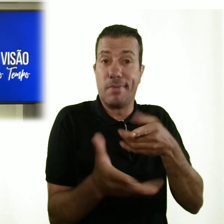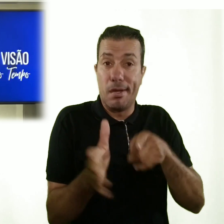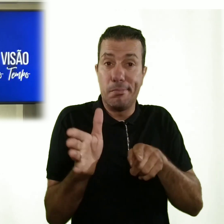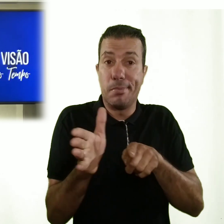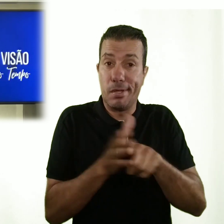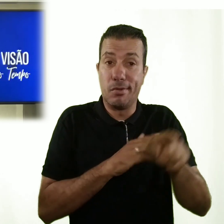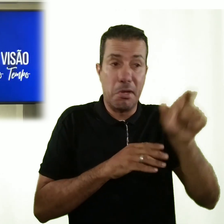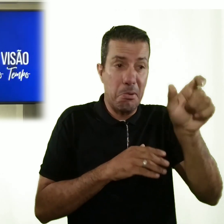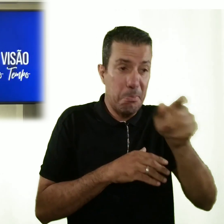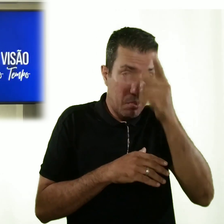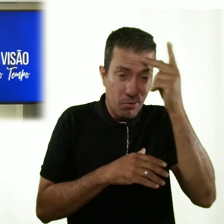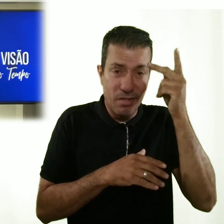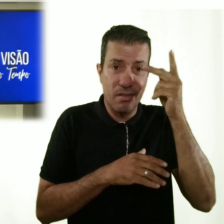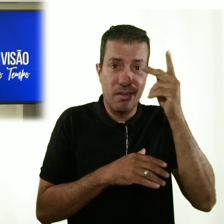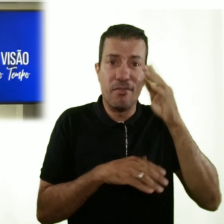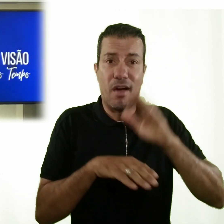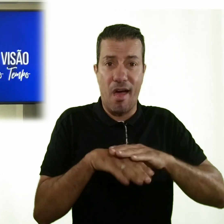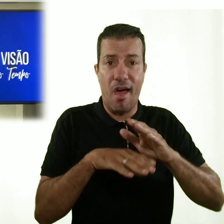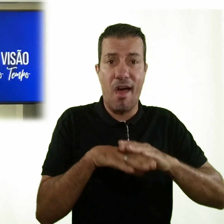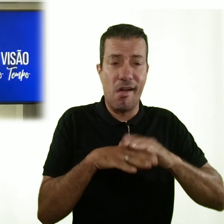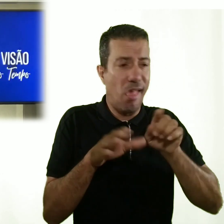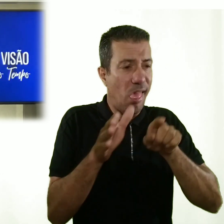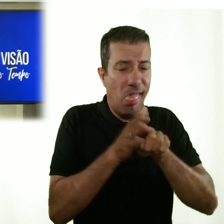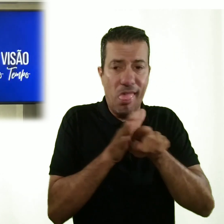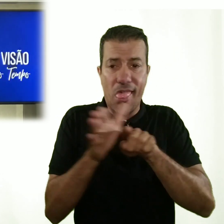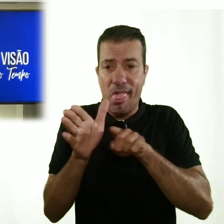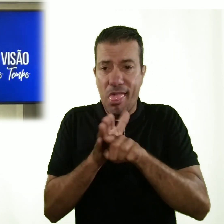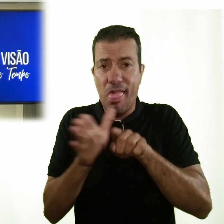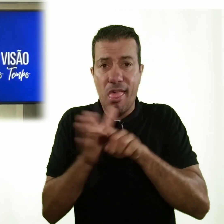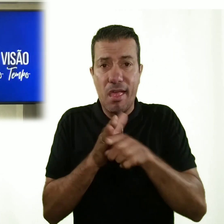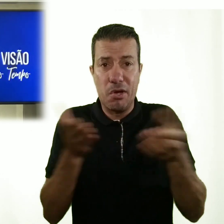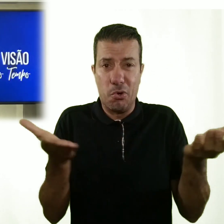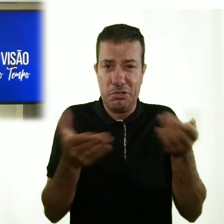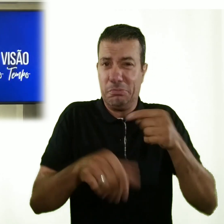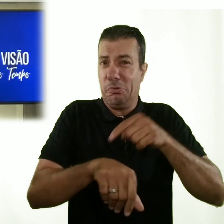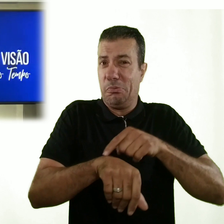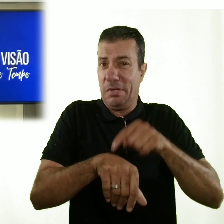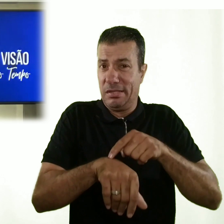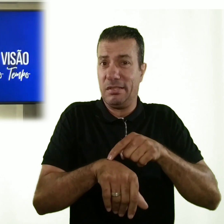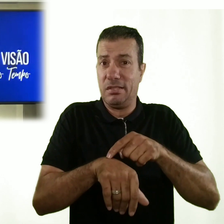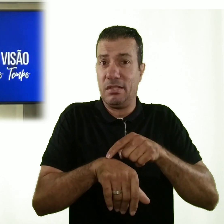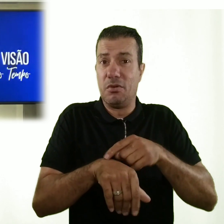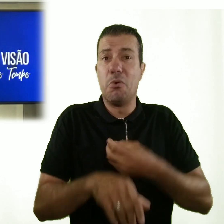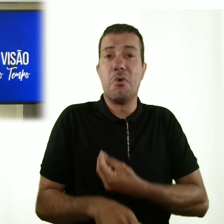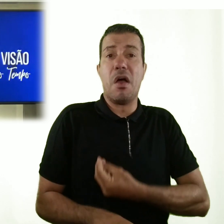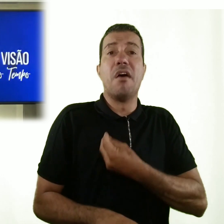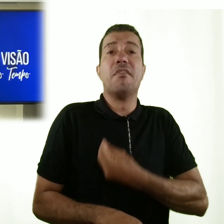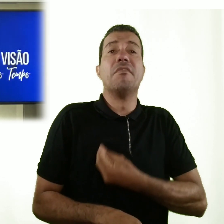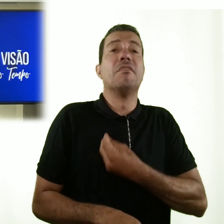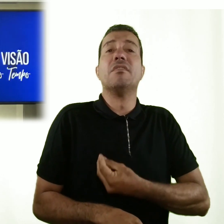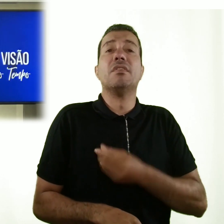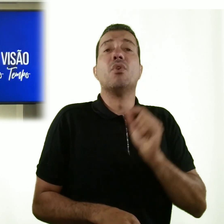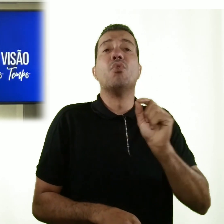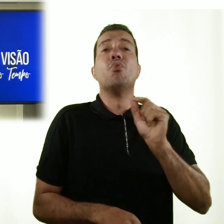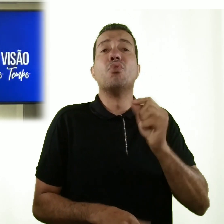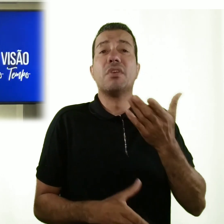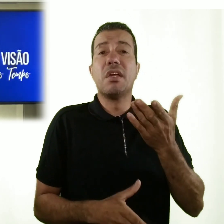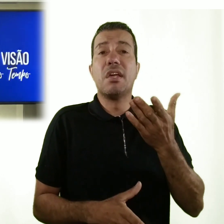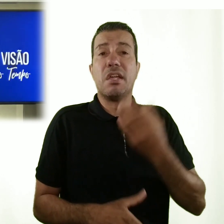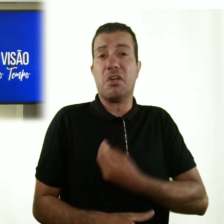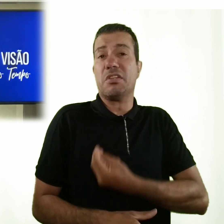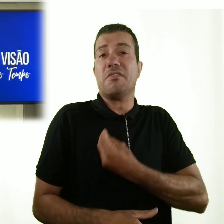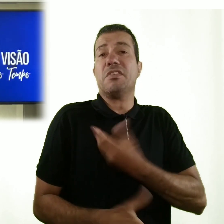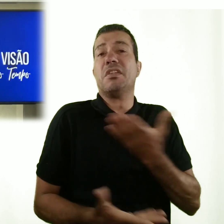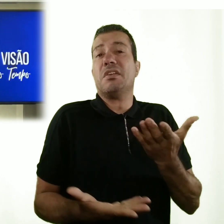gente faz, principalmente nos tempos de hoje. Como é que é essa vida? Para que existimos?